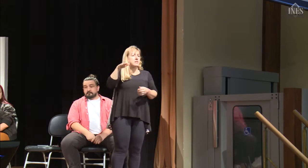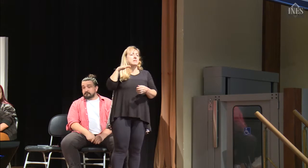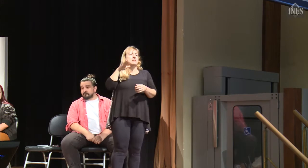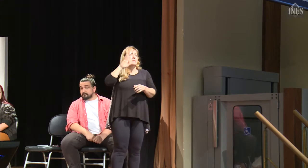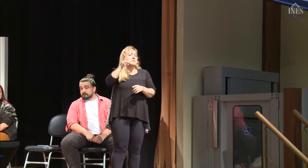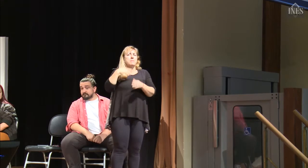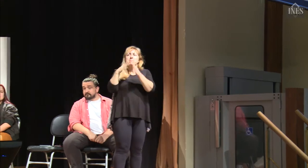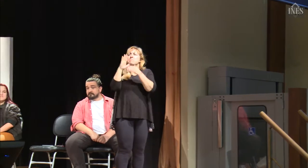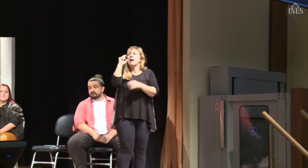eu